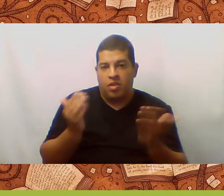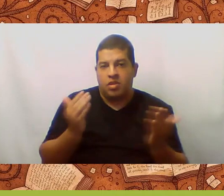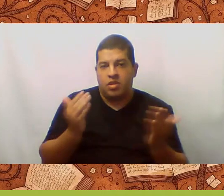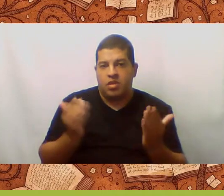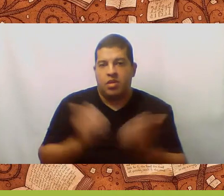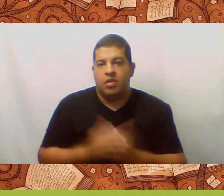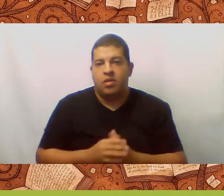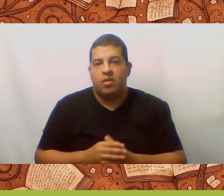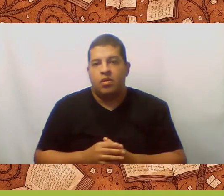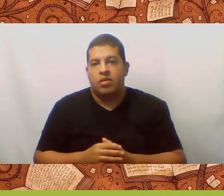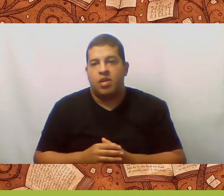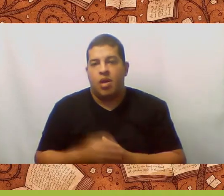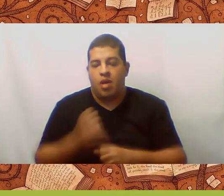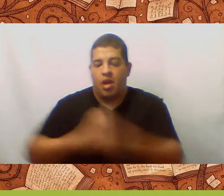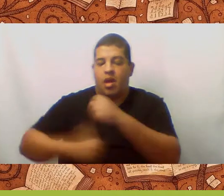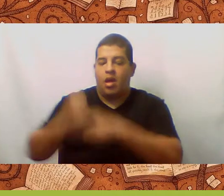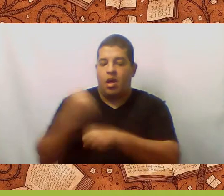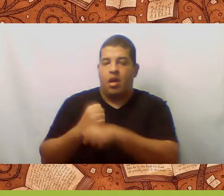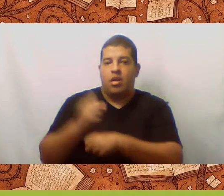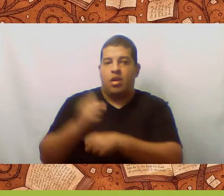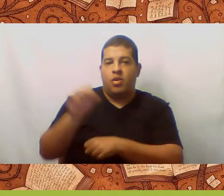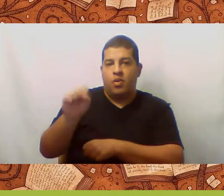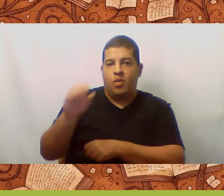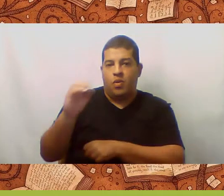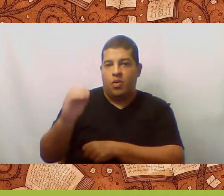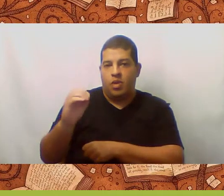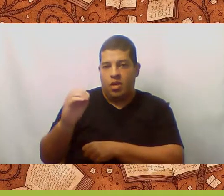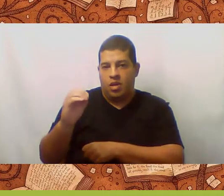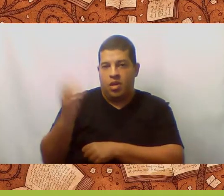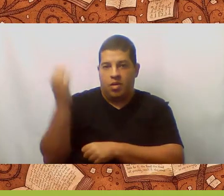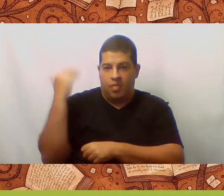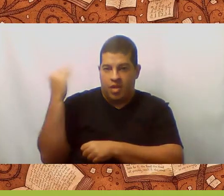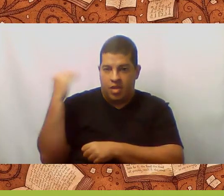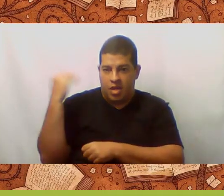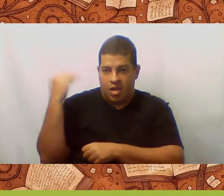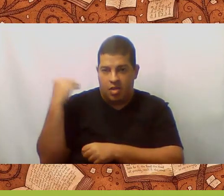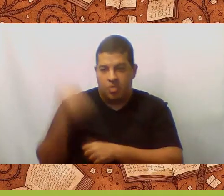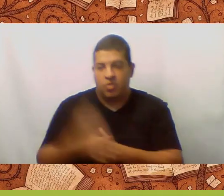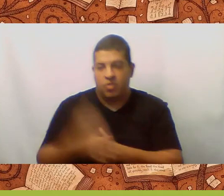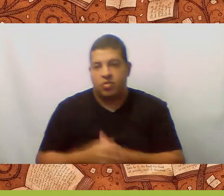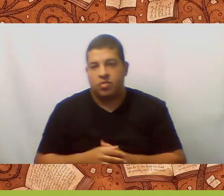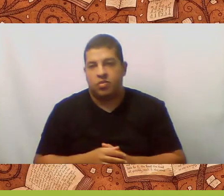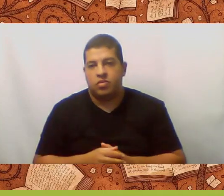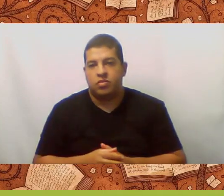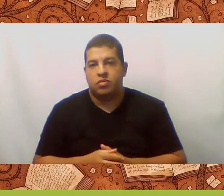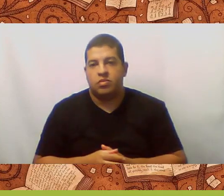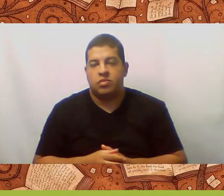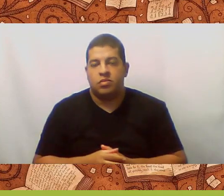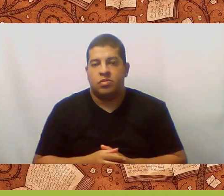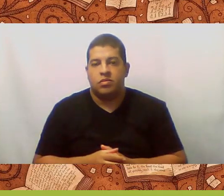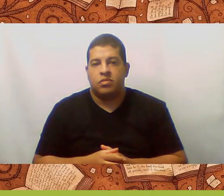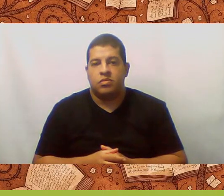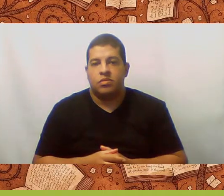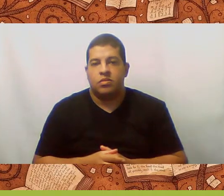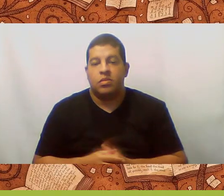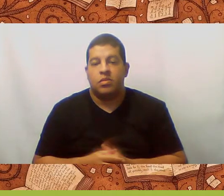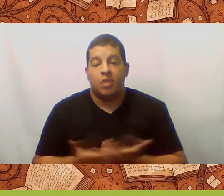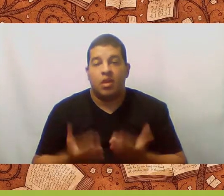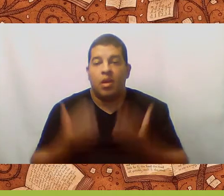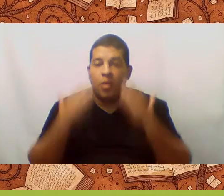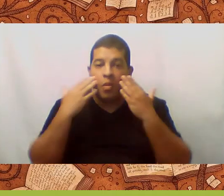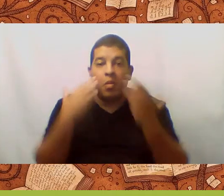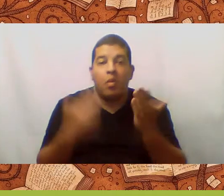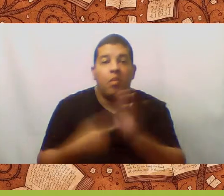dos anos 80, referido ao processo de edipianização, ele se mostra hoje em